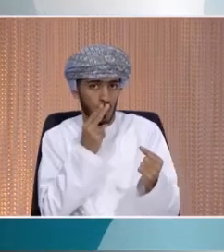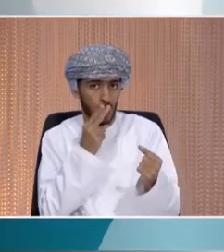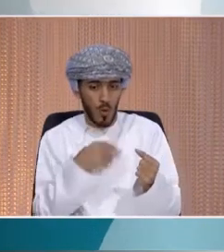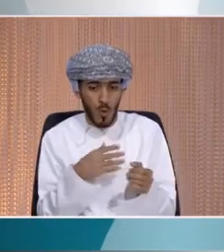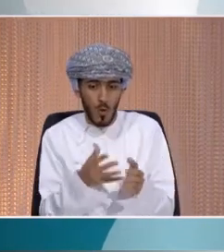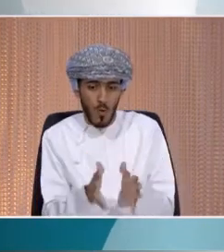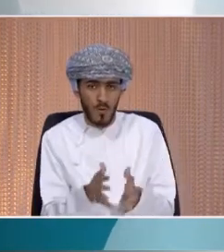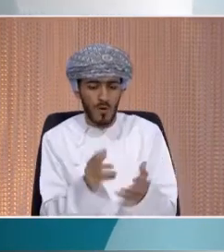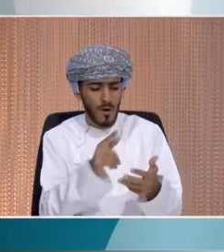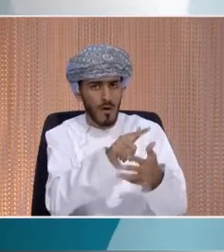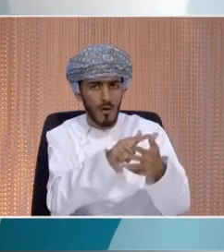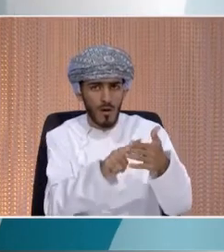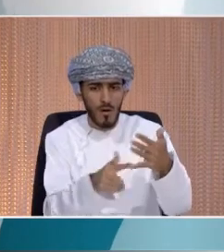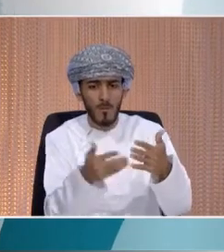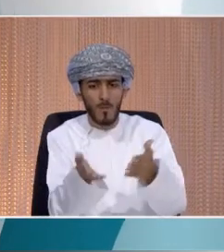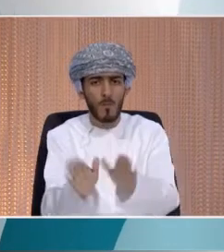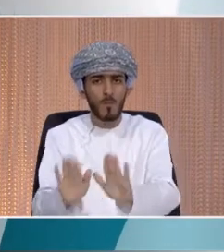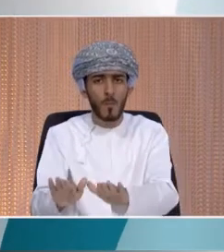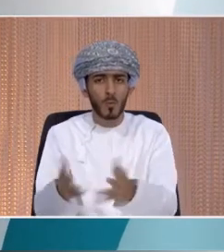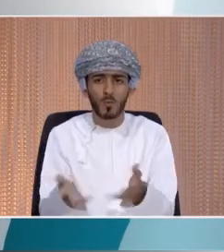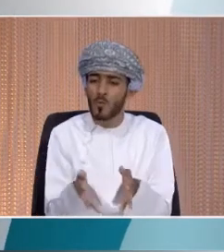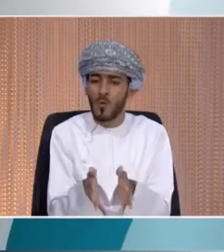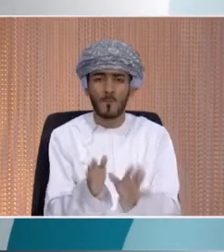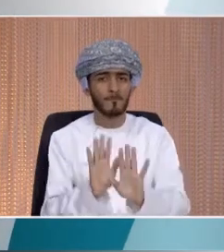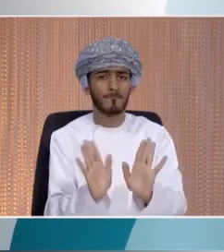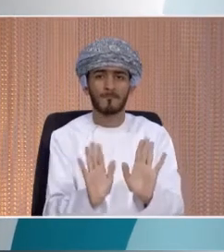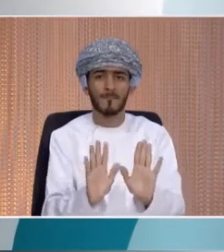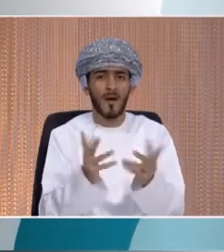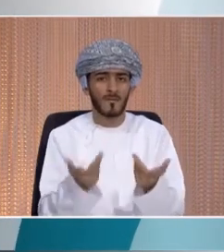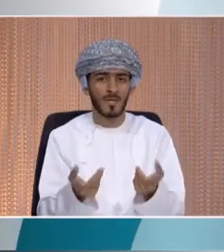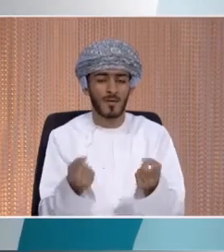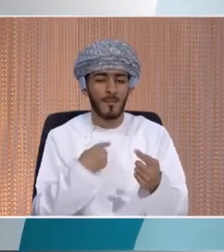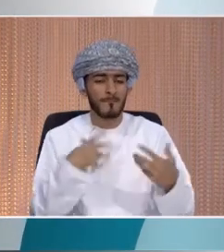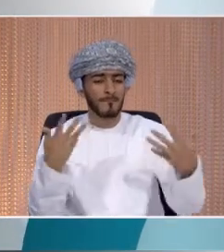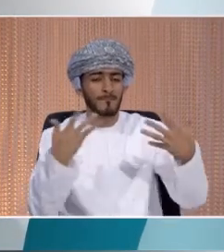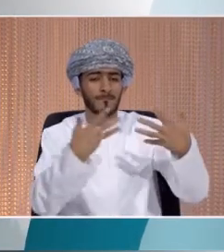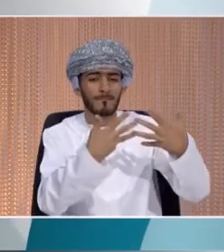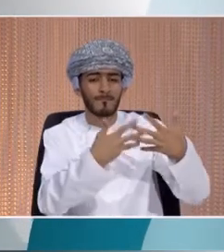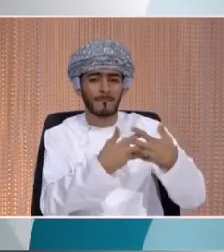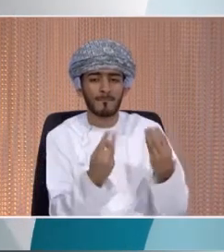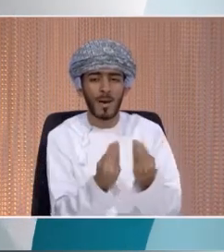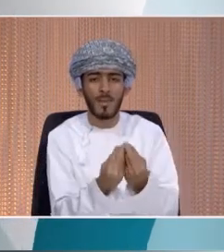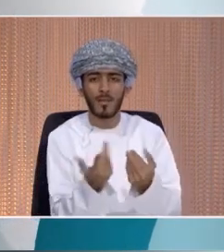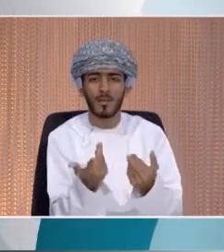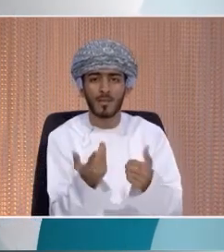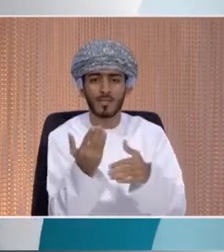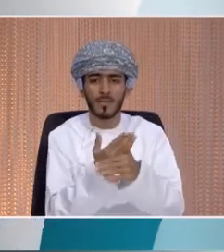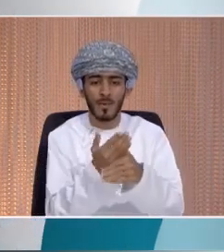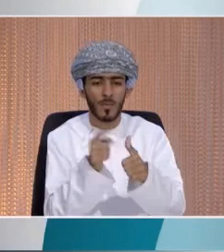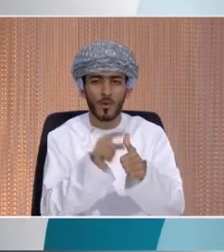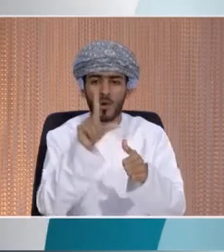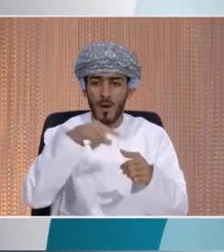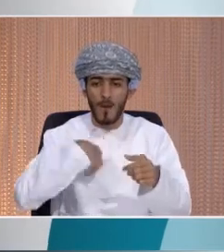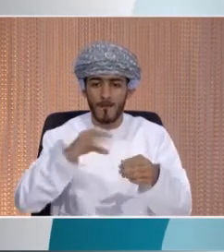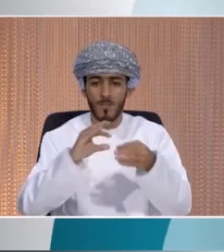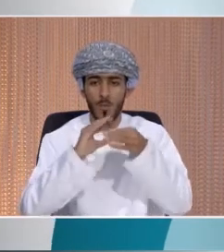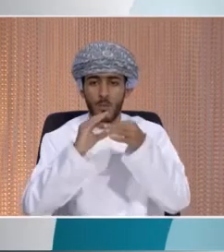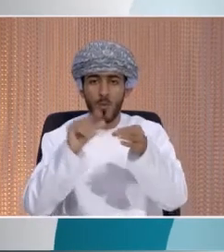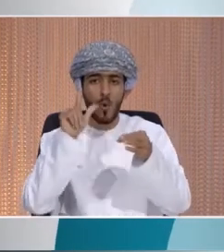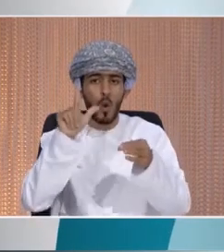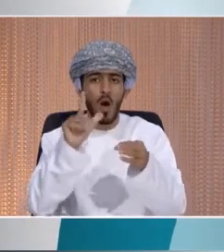السمعية هم من الصم ويعيشوا بانسجام. لماذا؟ لأن اللغة المشتركة بينهم لغة